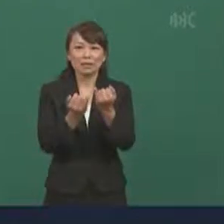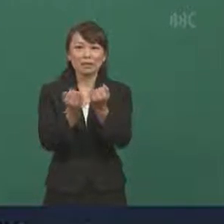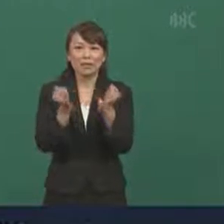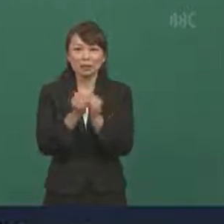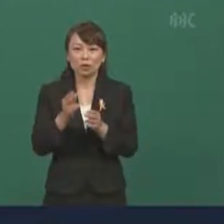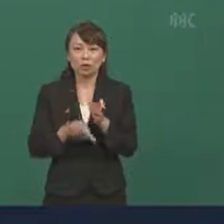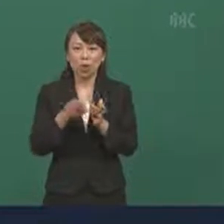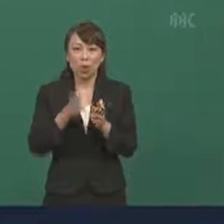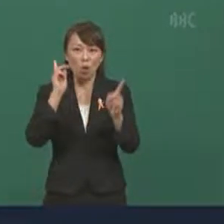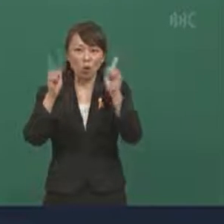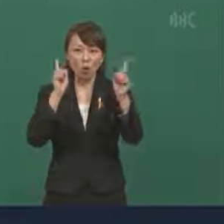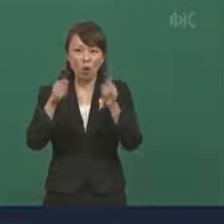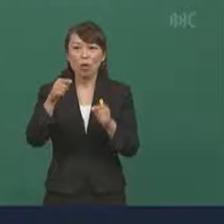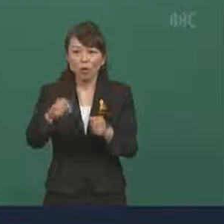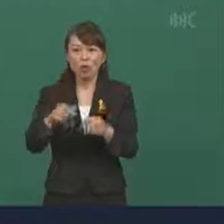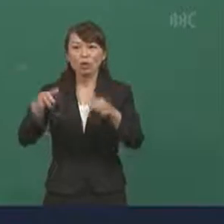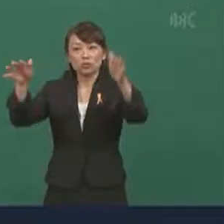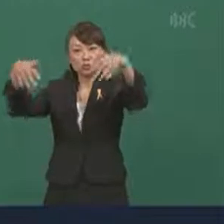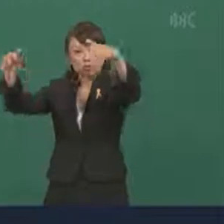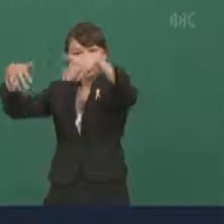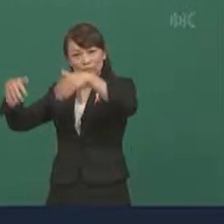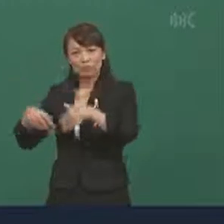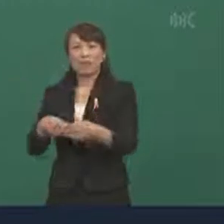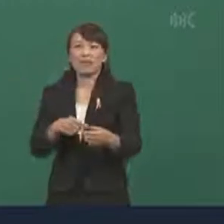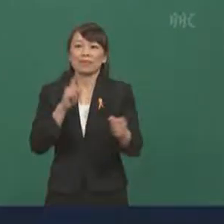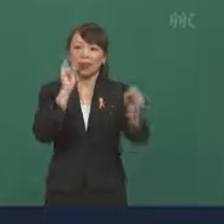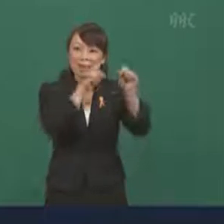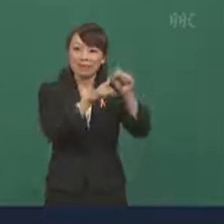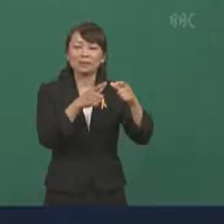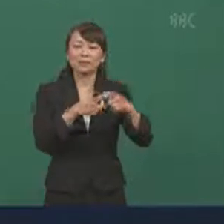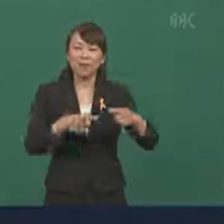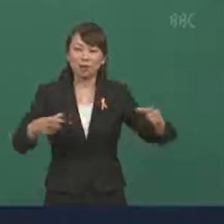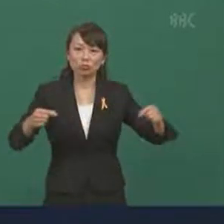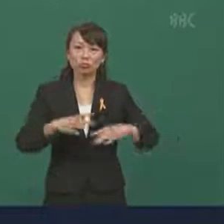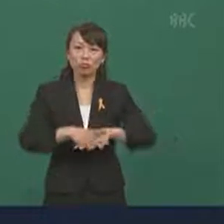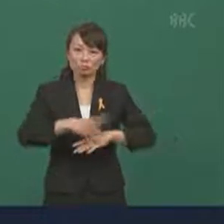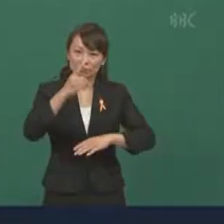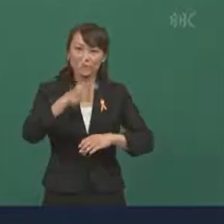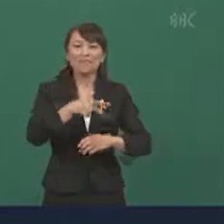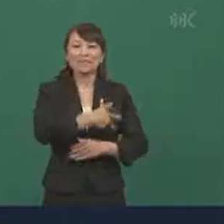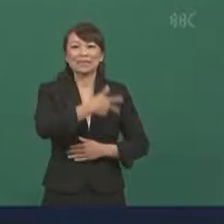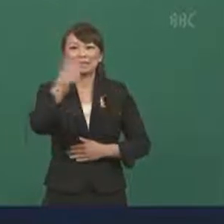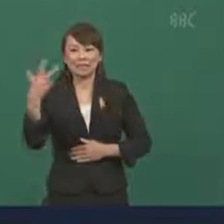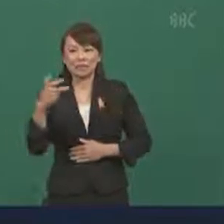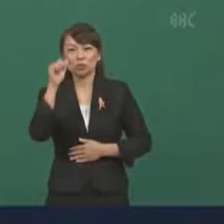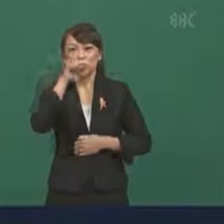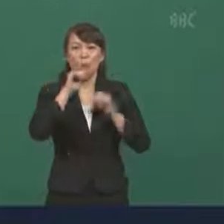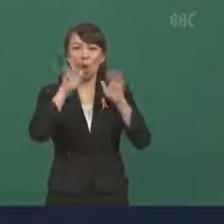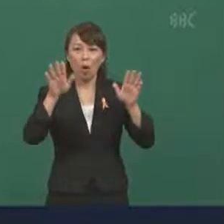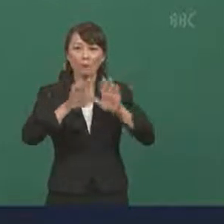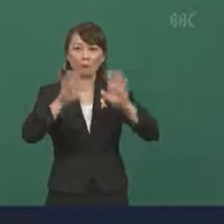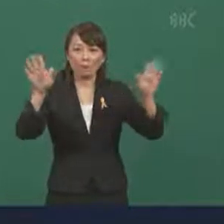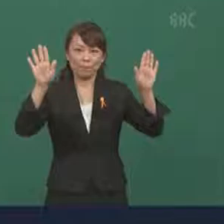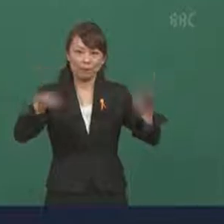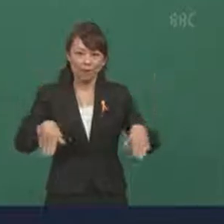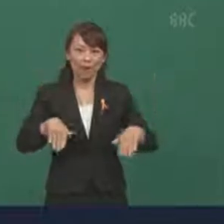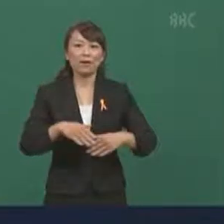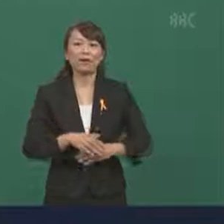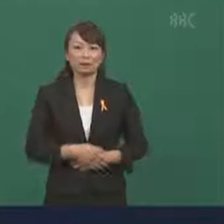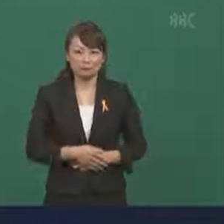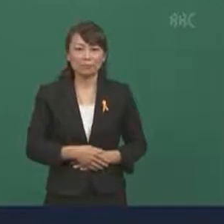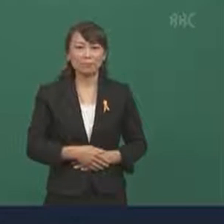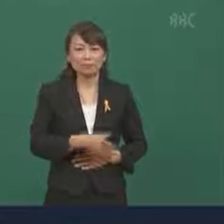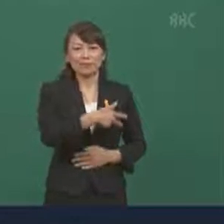滋賀県は女性旅行客の誘致を狙い、全国初となる二次予報を始めました。